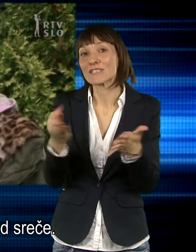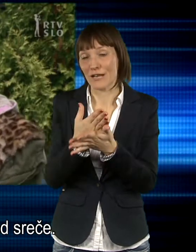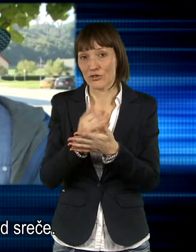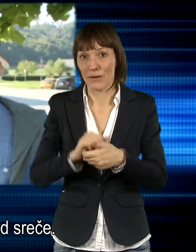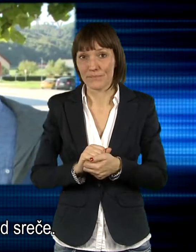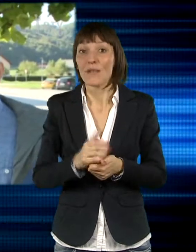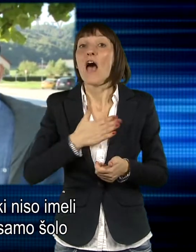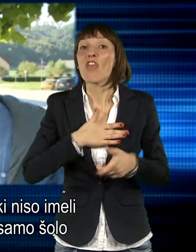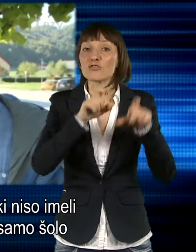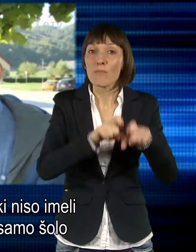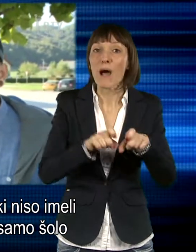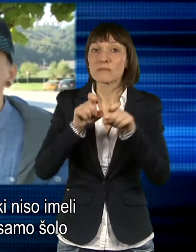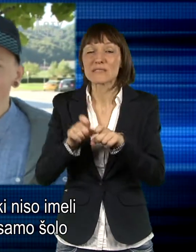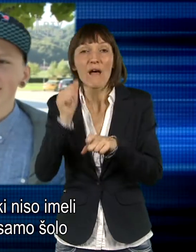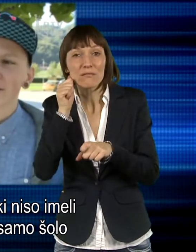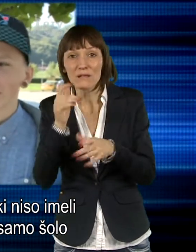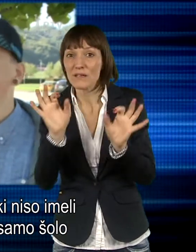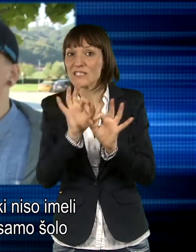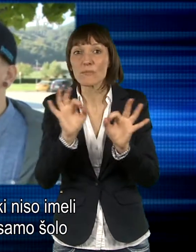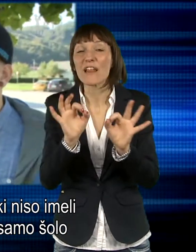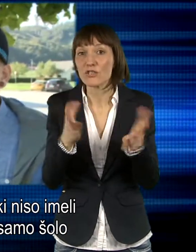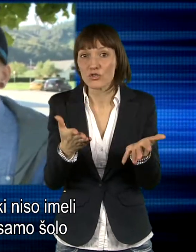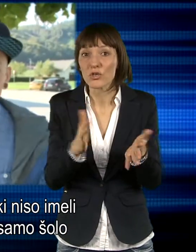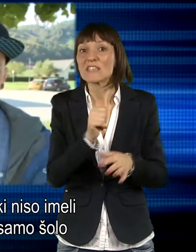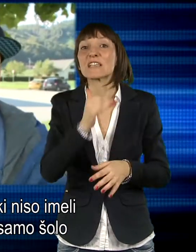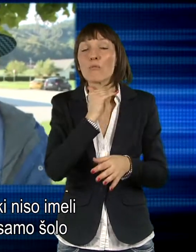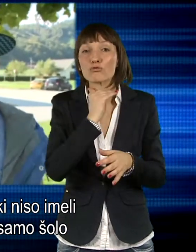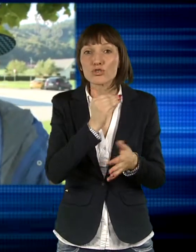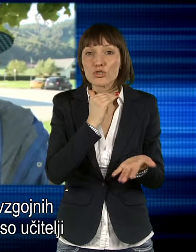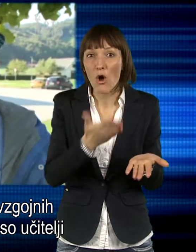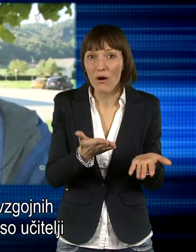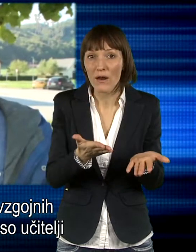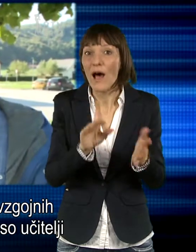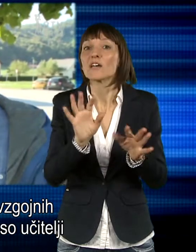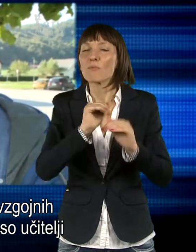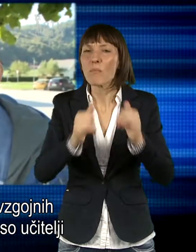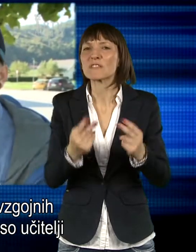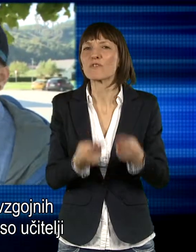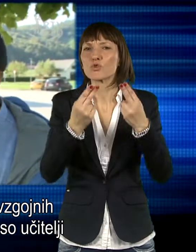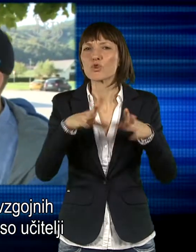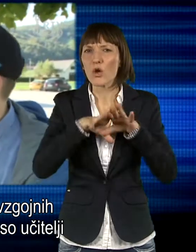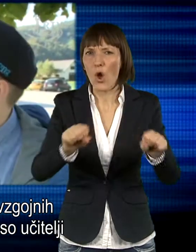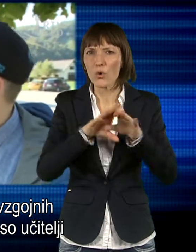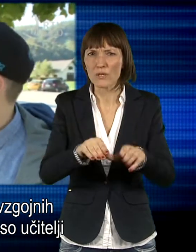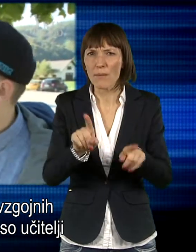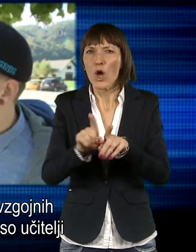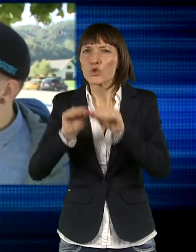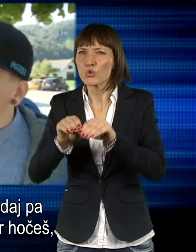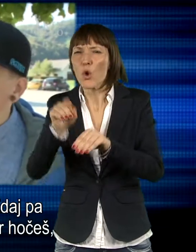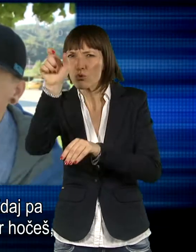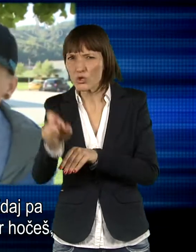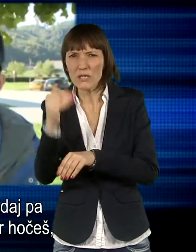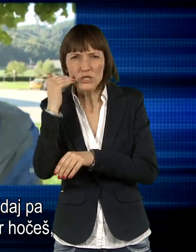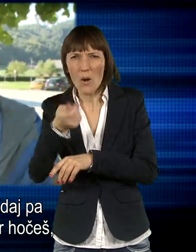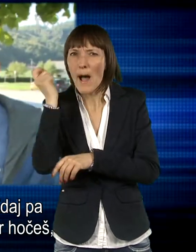sreče. Pač babice pa detki niso imeli pač ničesar, so imeli pač samo v šoli, ne pa imeli so več vzgojnih ukrepov, pač tako učitelji so bili,